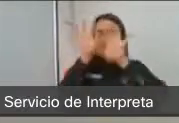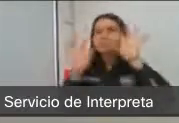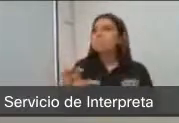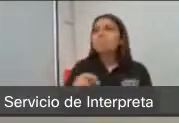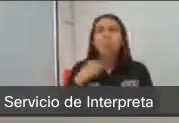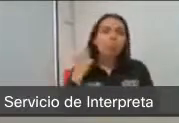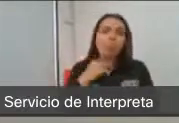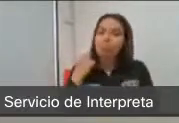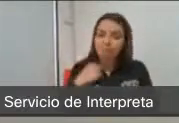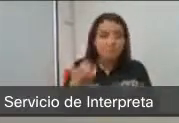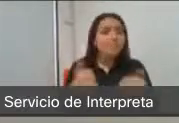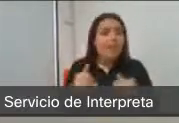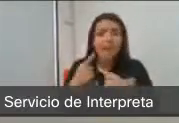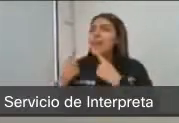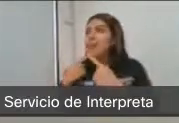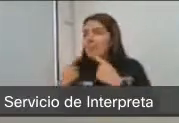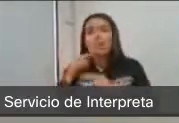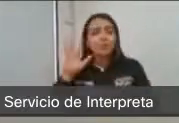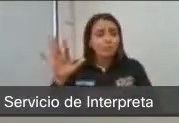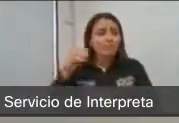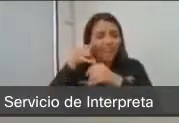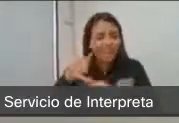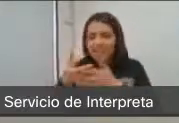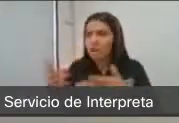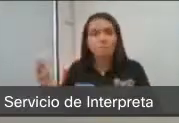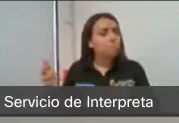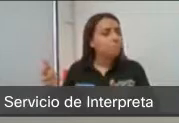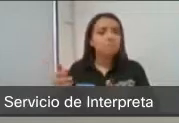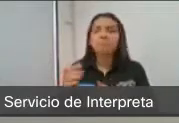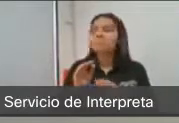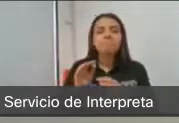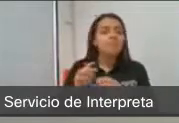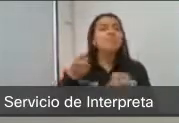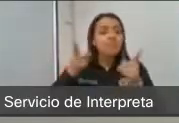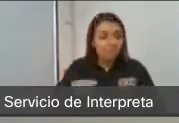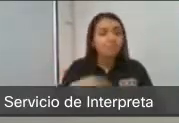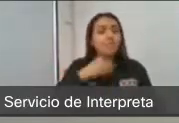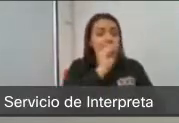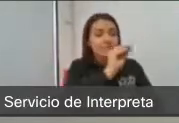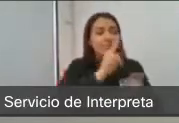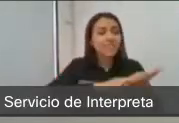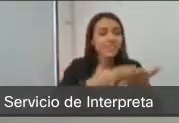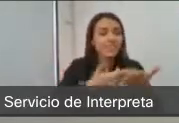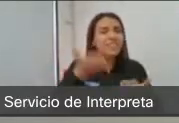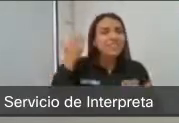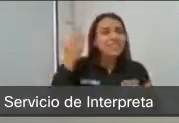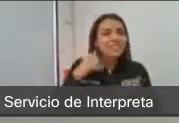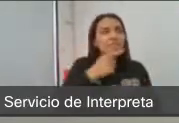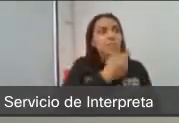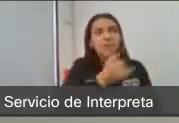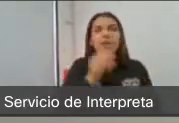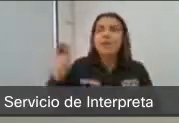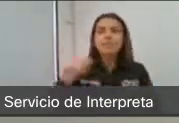de hablar con Webex para decirles, venga, por favor, necesitamos que, además por el intérprete, también en los otros eventos que hemos tenido intérprete, necesitamos que el